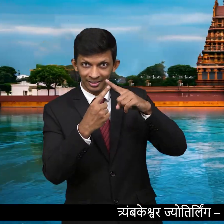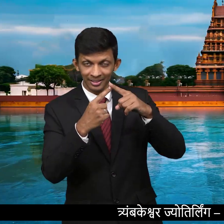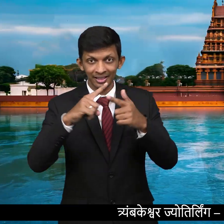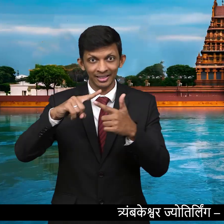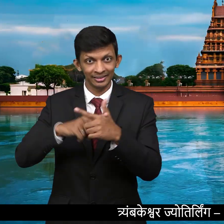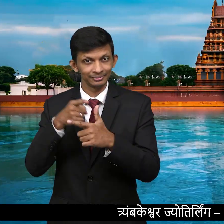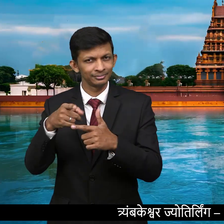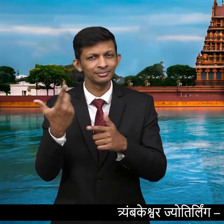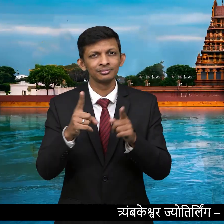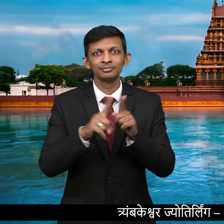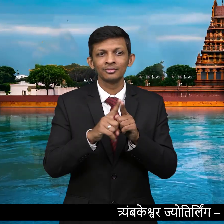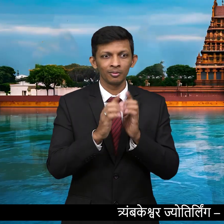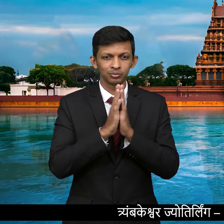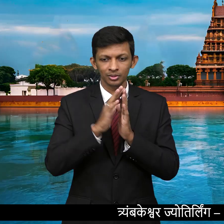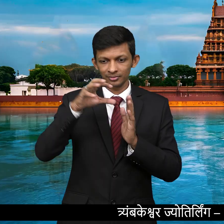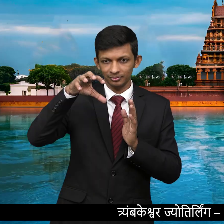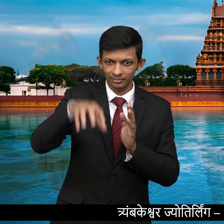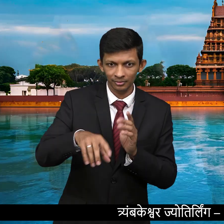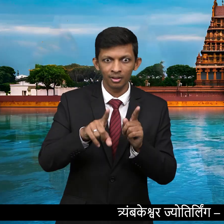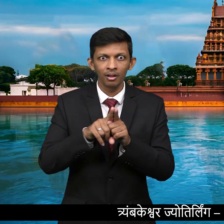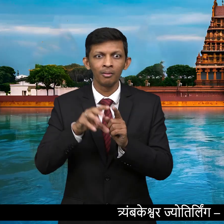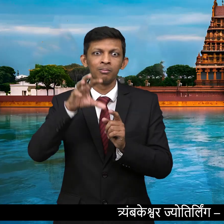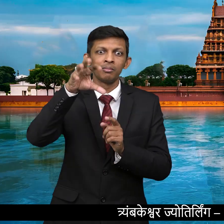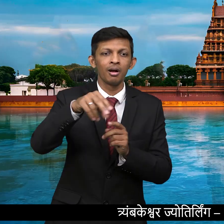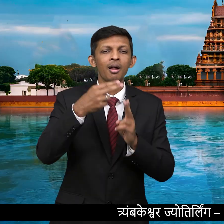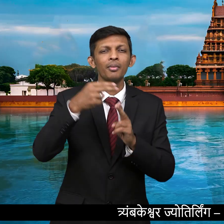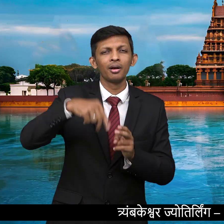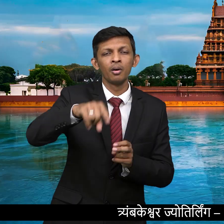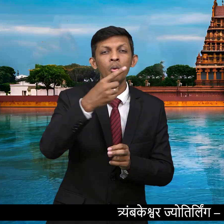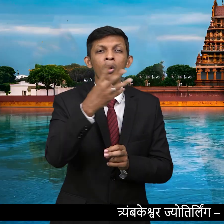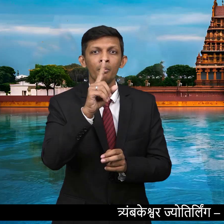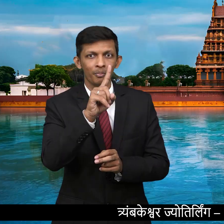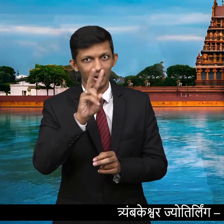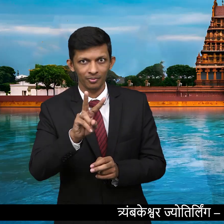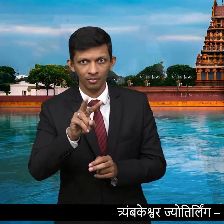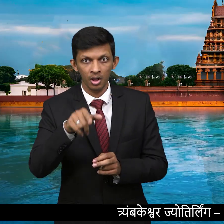त्र्यंबकेश्वर ज्योतिर्लिंग 12 पवित्र शिव मंदिरों में से एक।